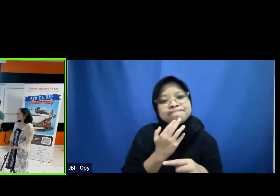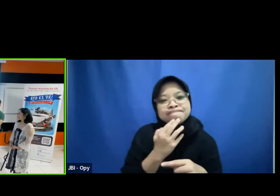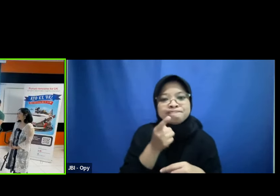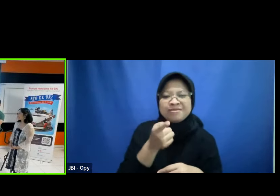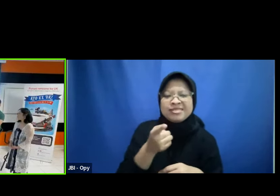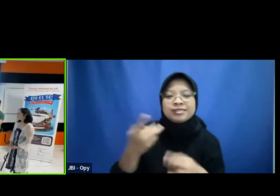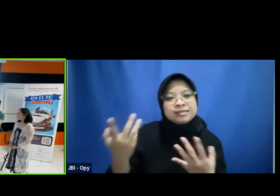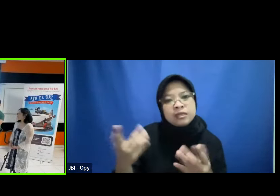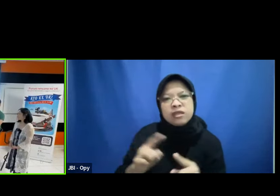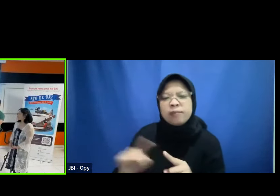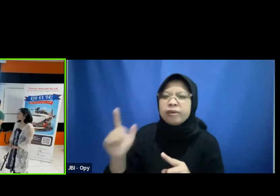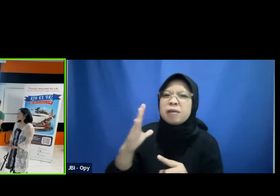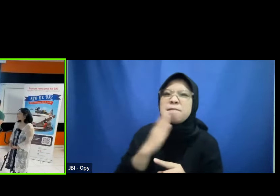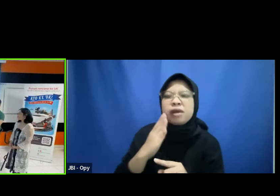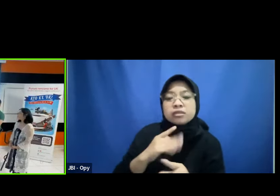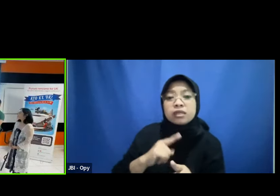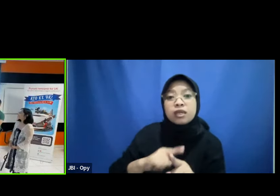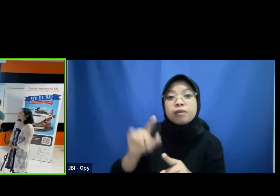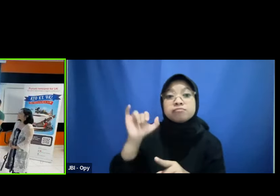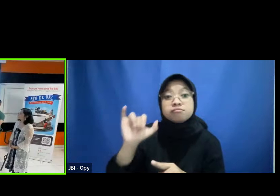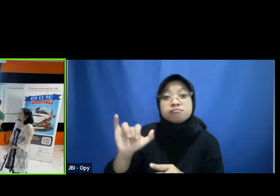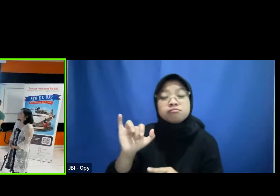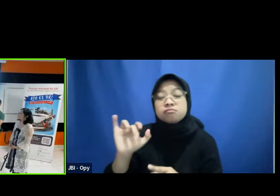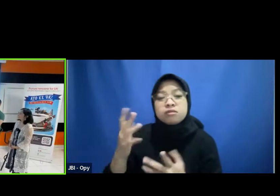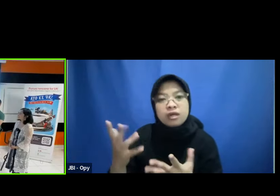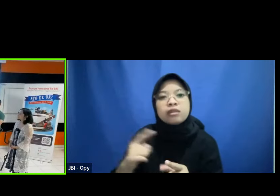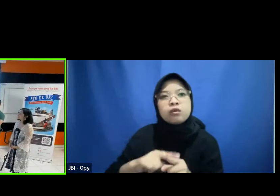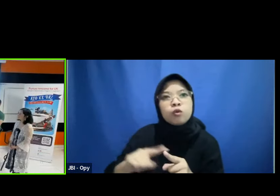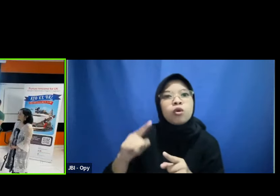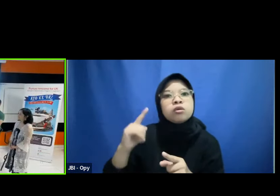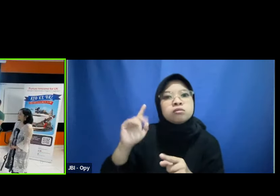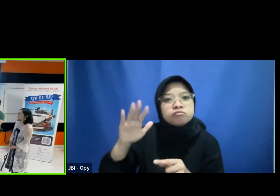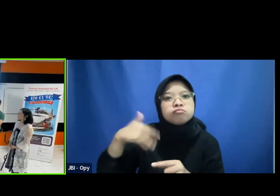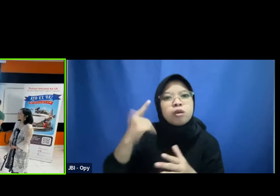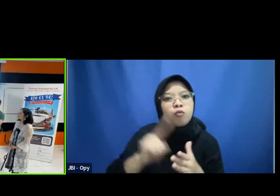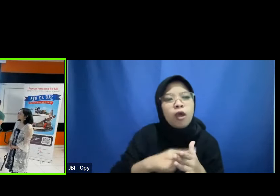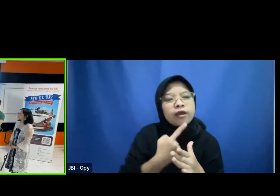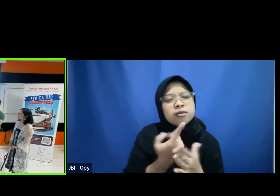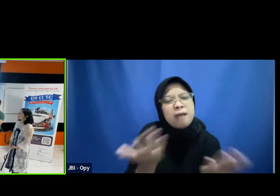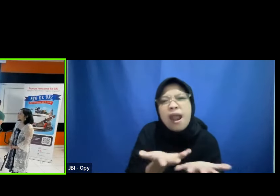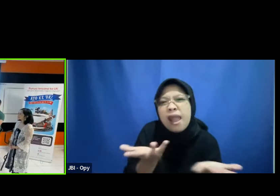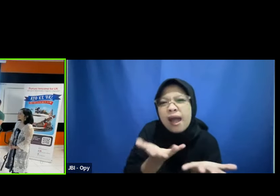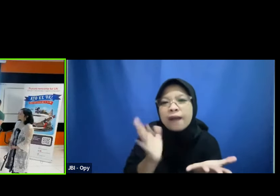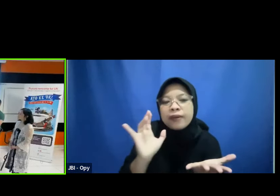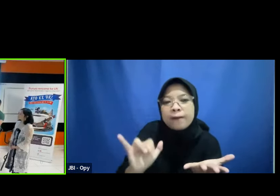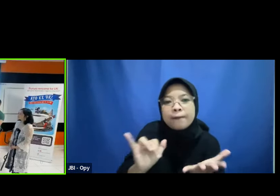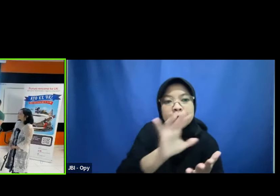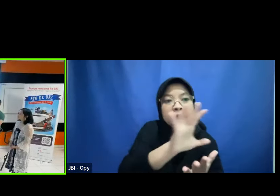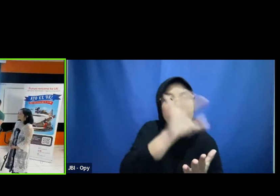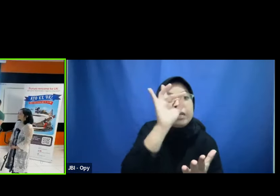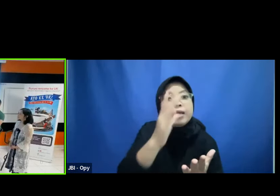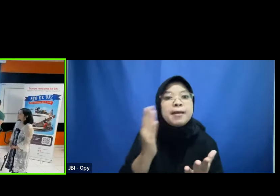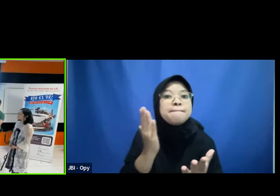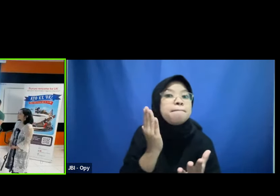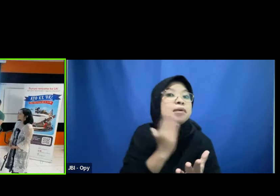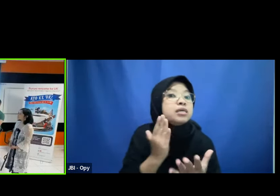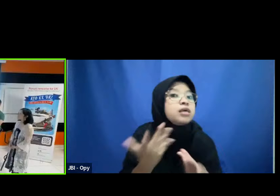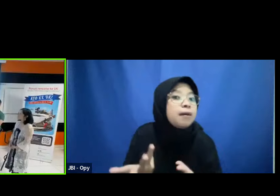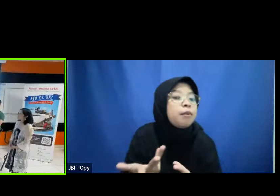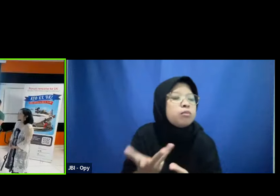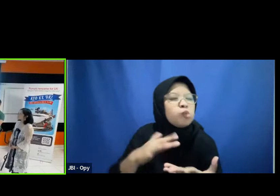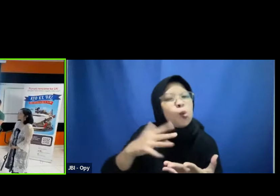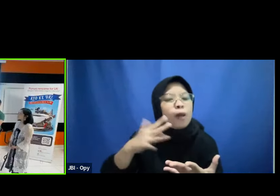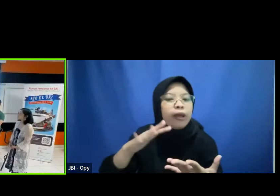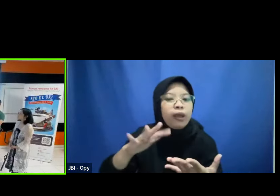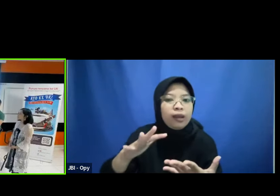ini biasa tapi dia punya ini nah waktu itu kita mulai tuh yang mana ya akhirnya yang dipilih biasanya yang dia lumayan ya